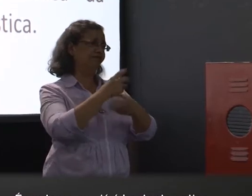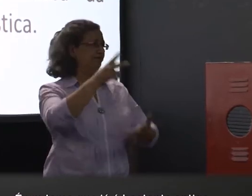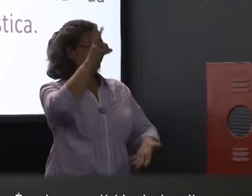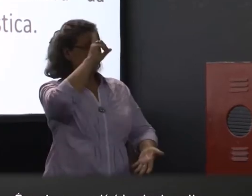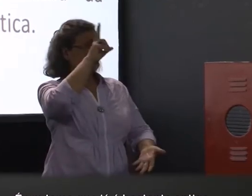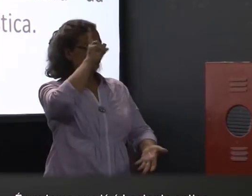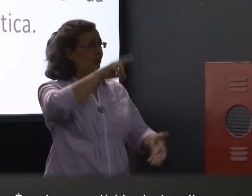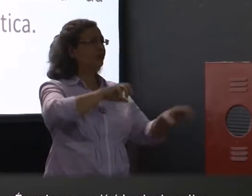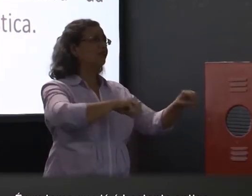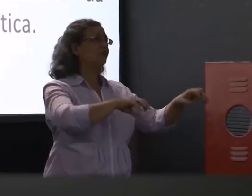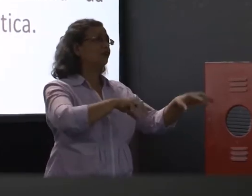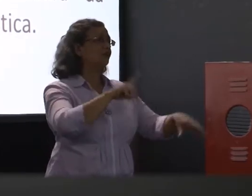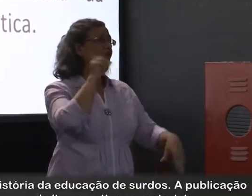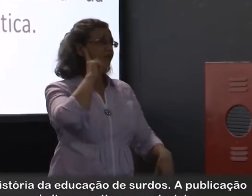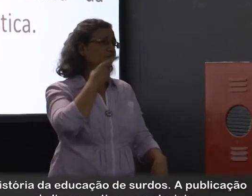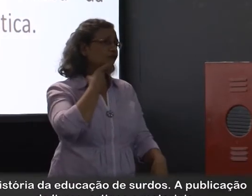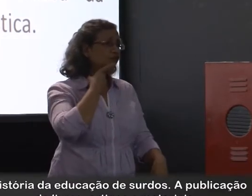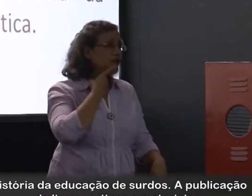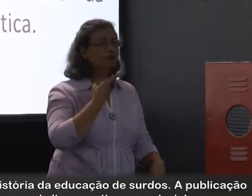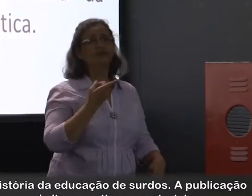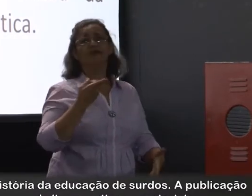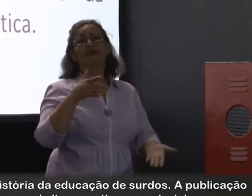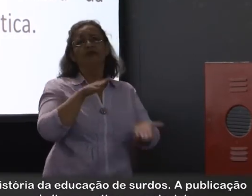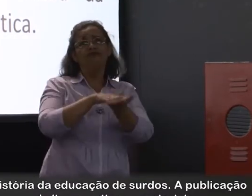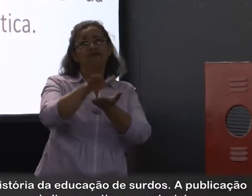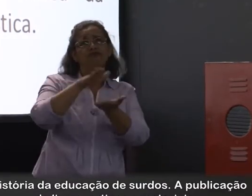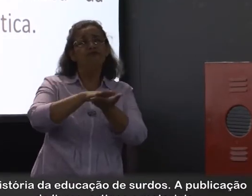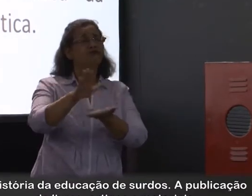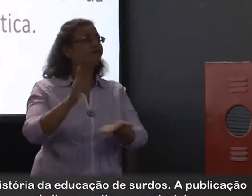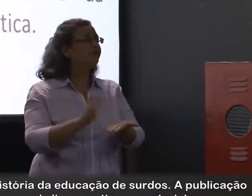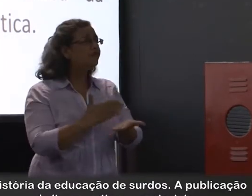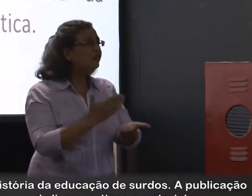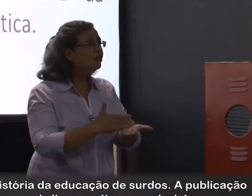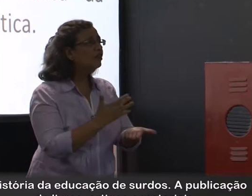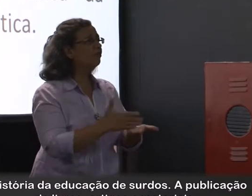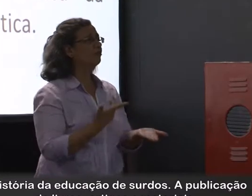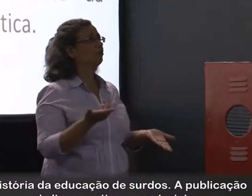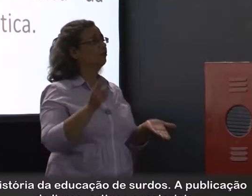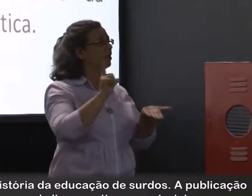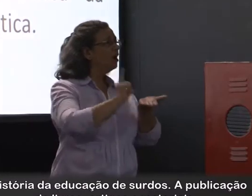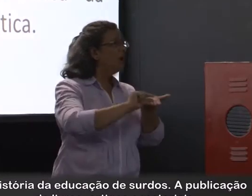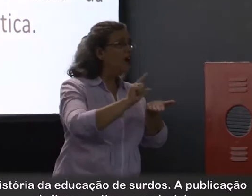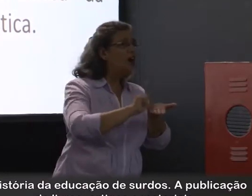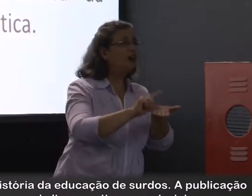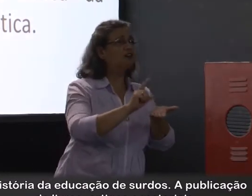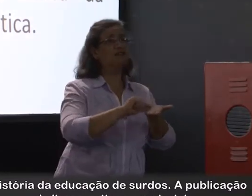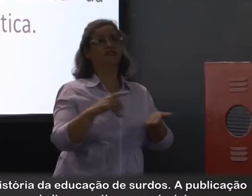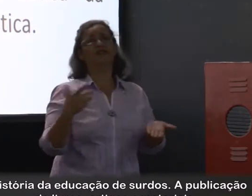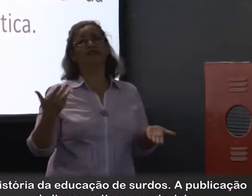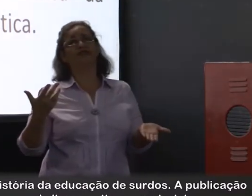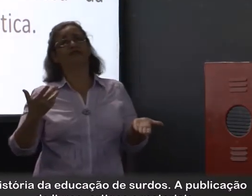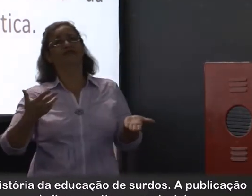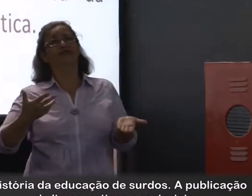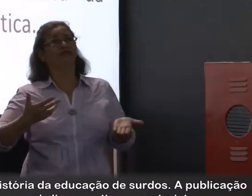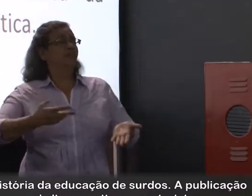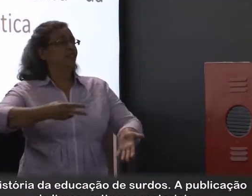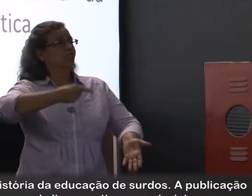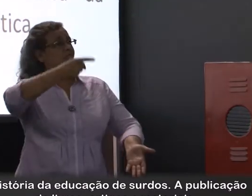bastante antigo. A história da educação de surdos, né, a publicação de livros e artigos e